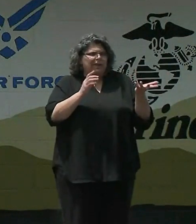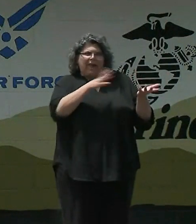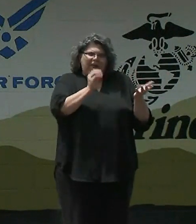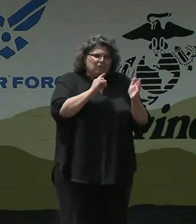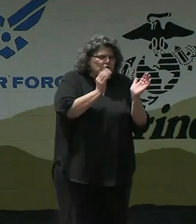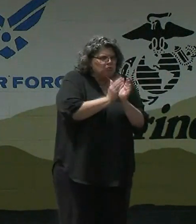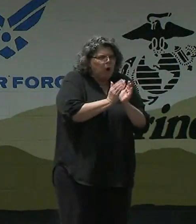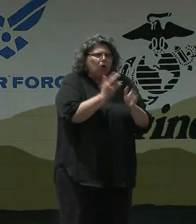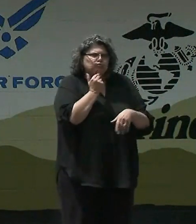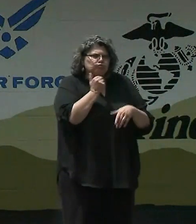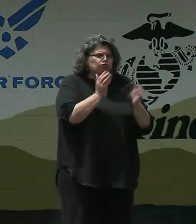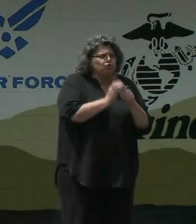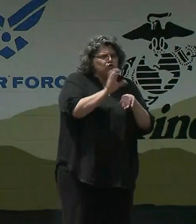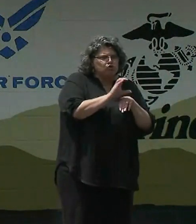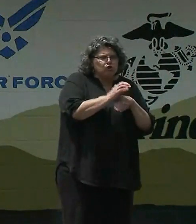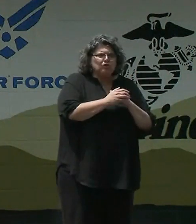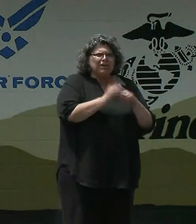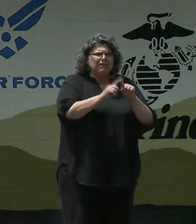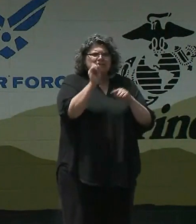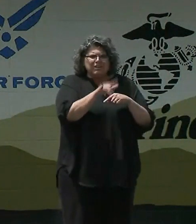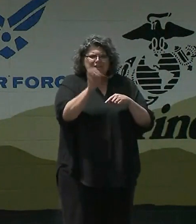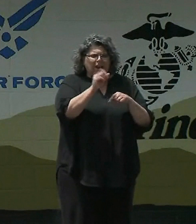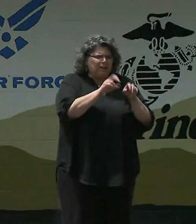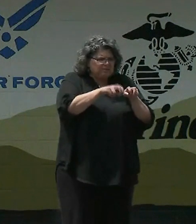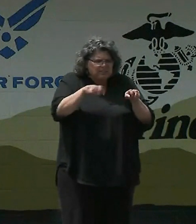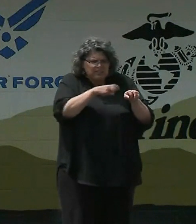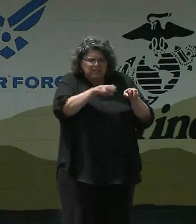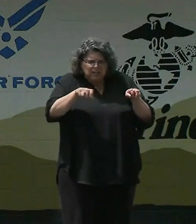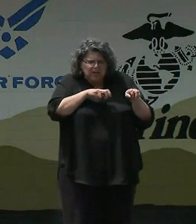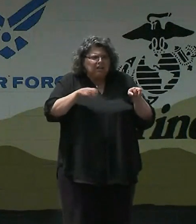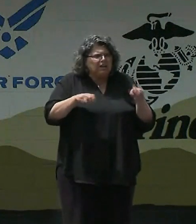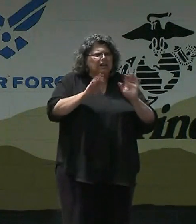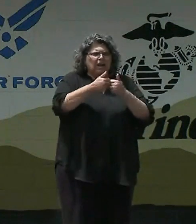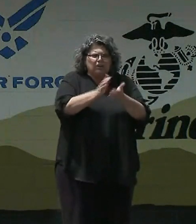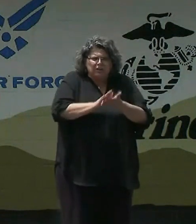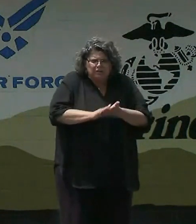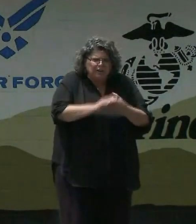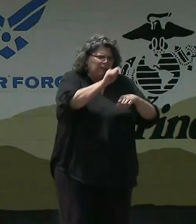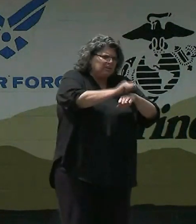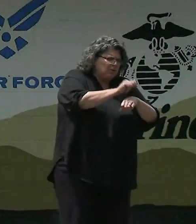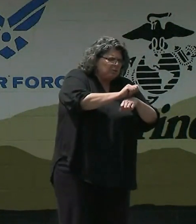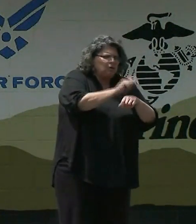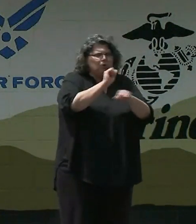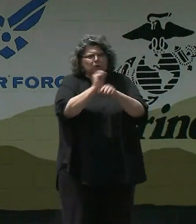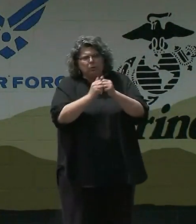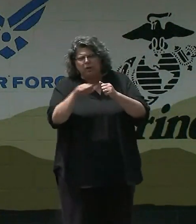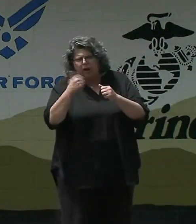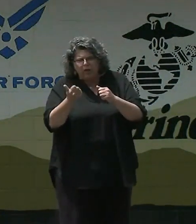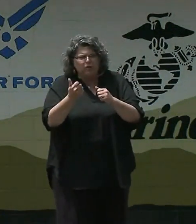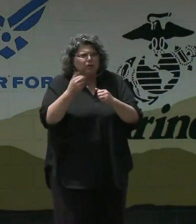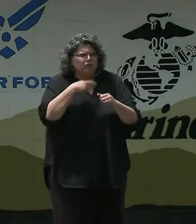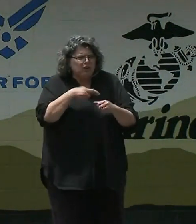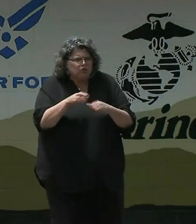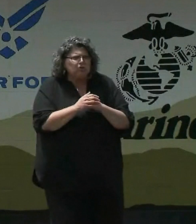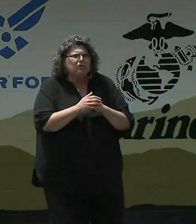différenciation entre les grandes églises et les églises de quartier en fonction des différents styles de bandes protocole sanitaire